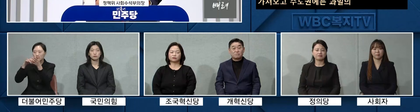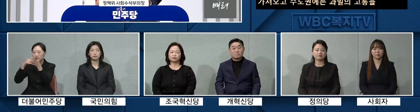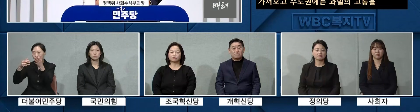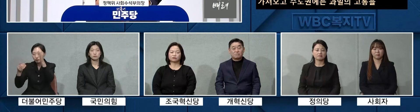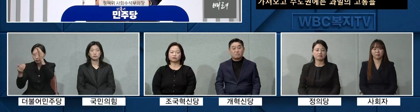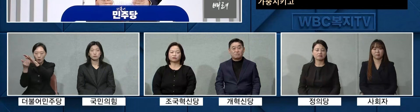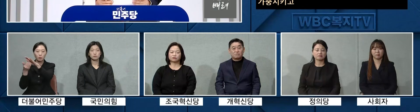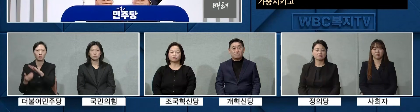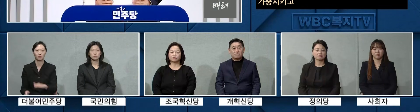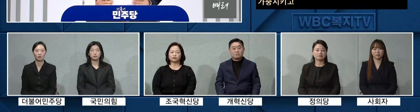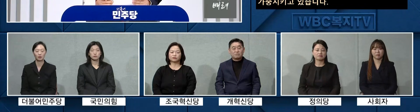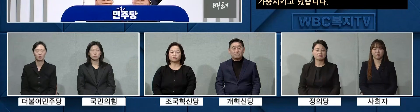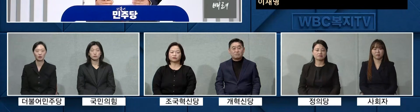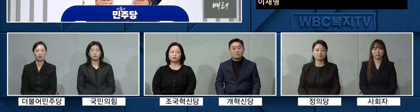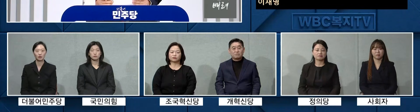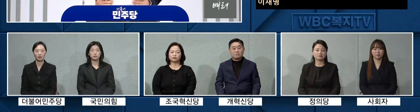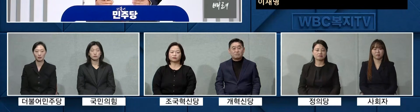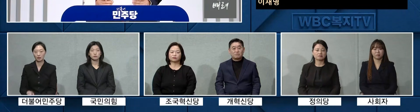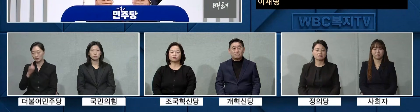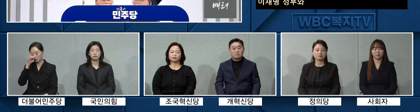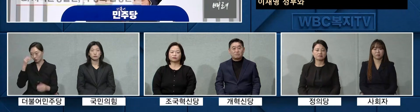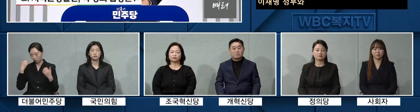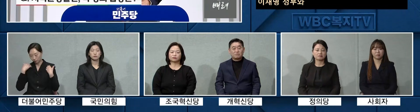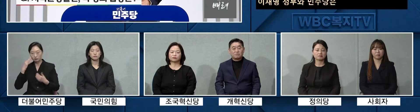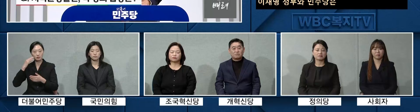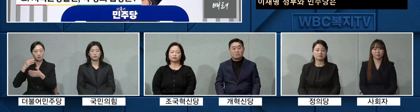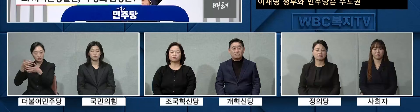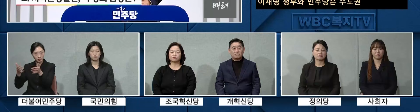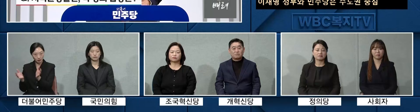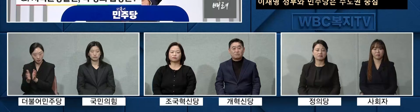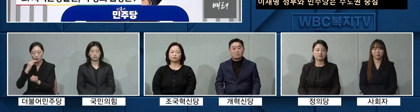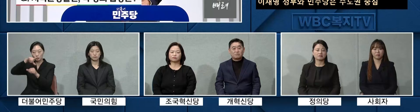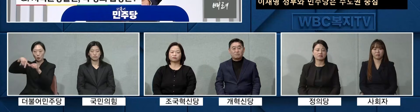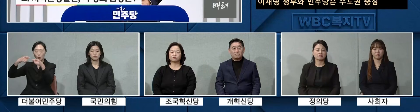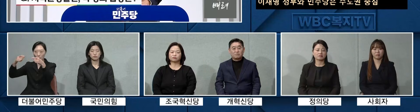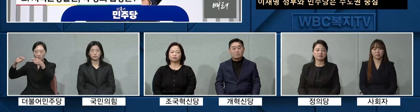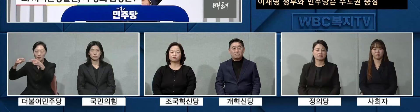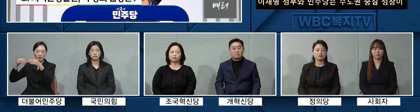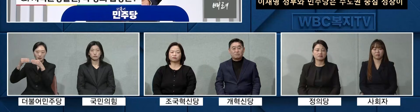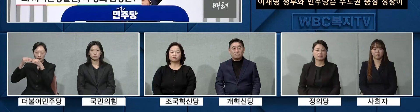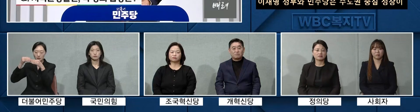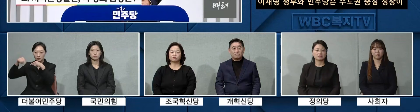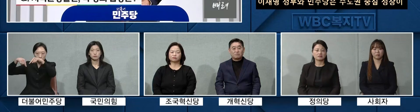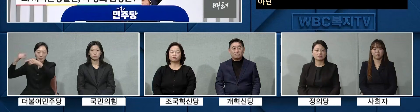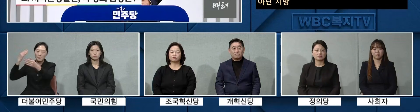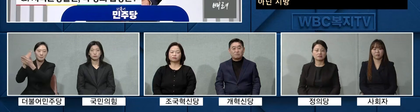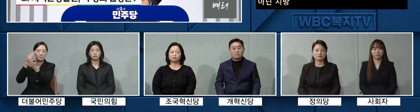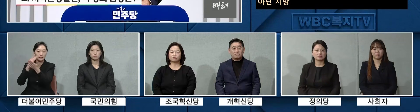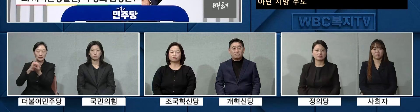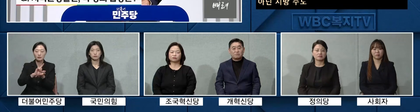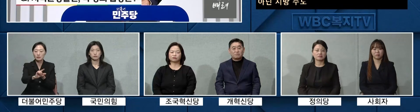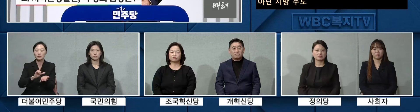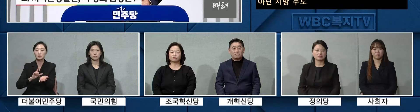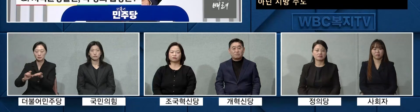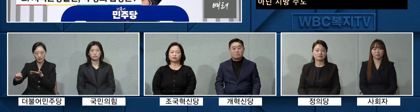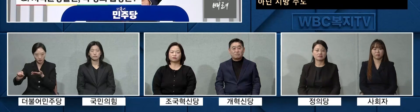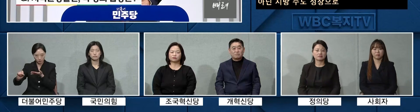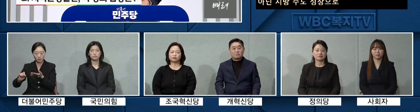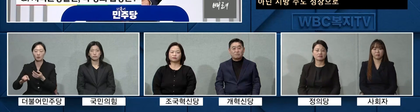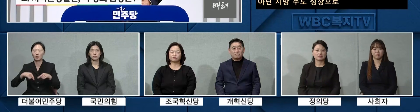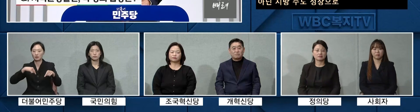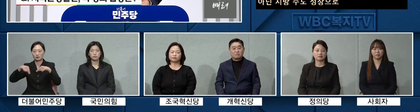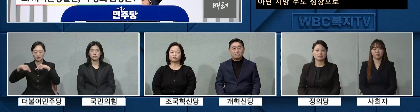정부와 더불어민주당은 수도권 중심 성장이 아닌 지방주도 성장으로 대한민국의 재도약을 이끌어